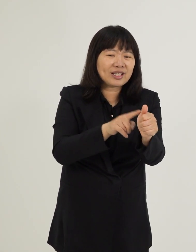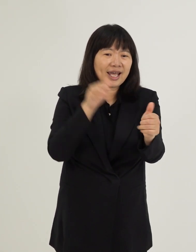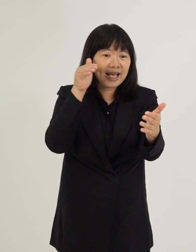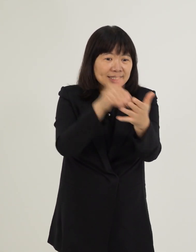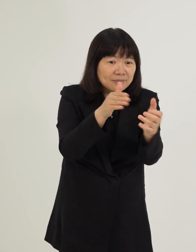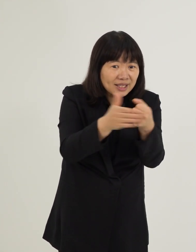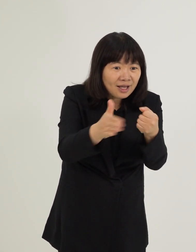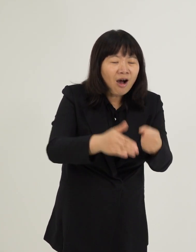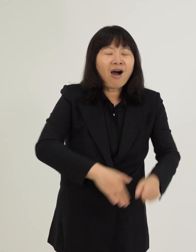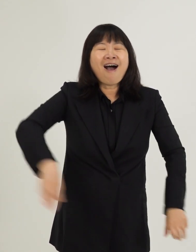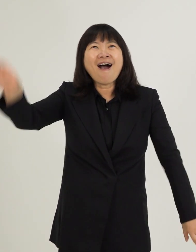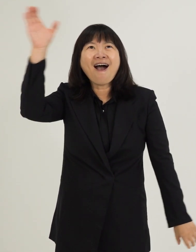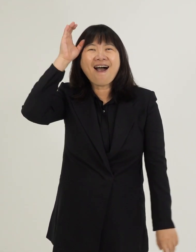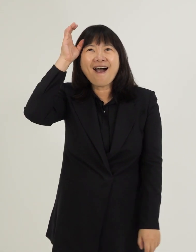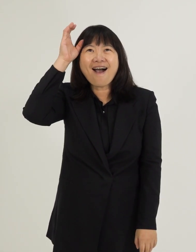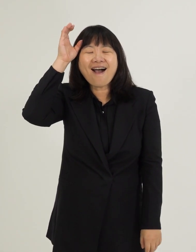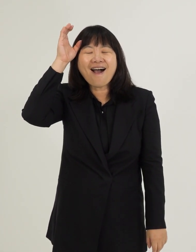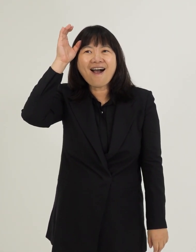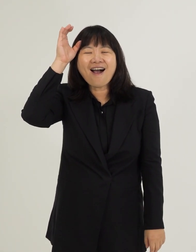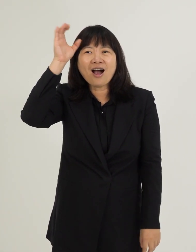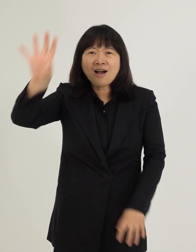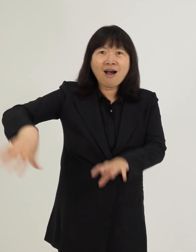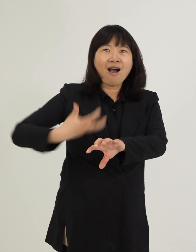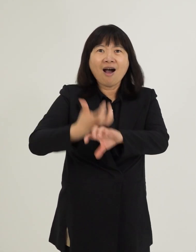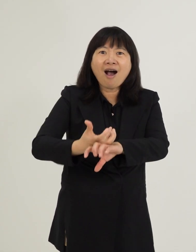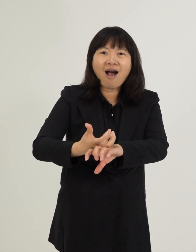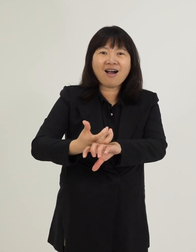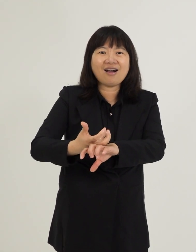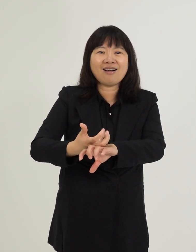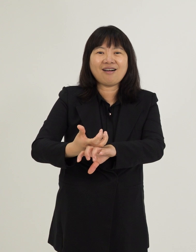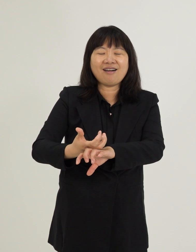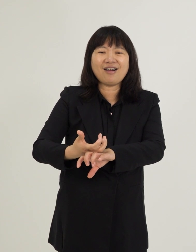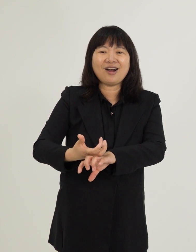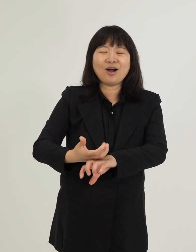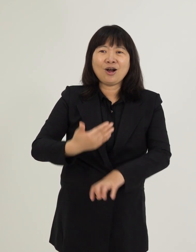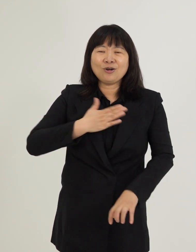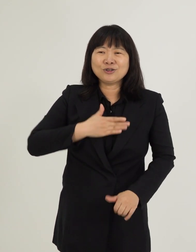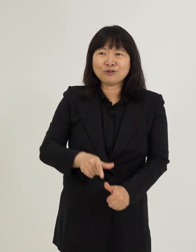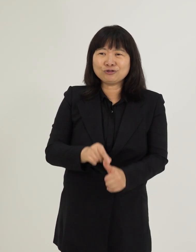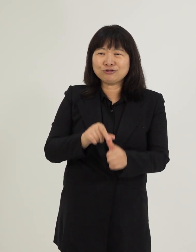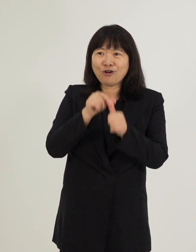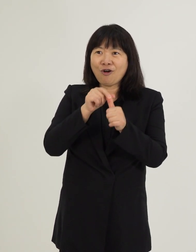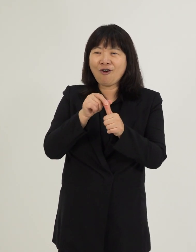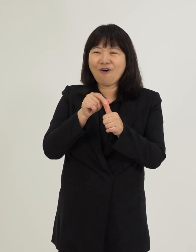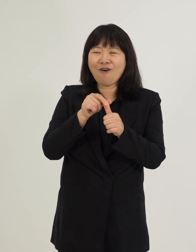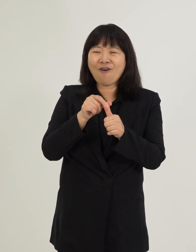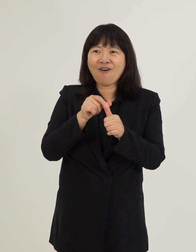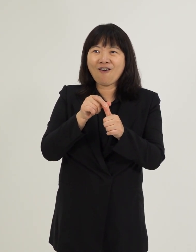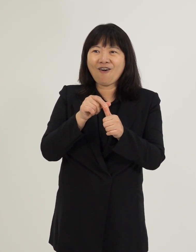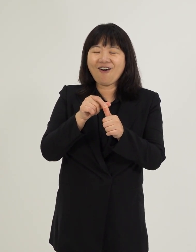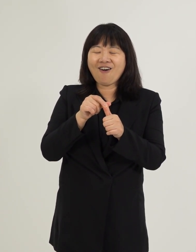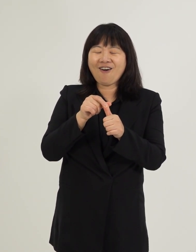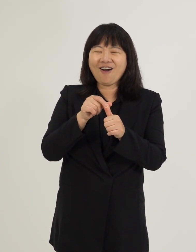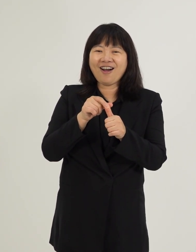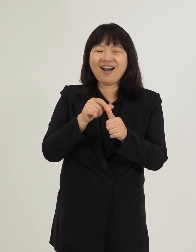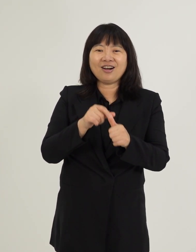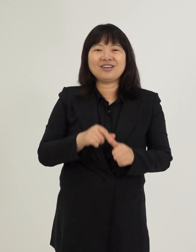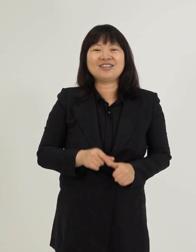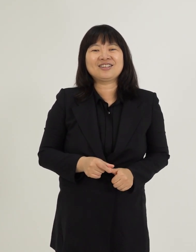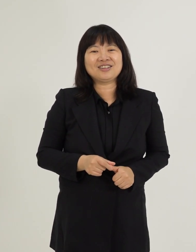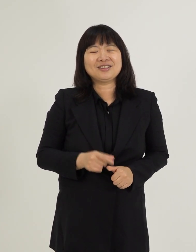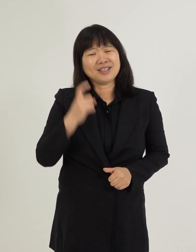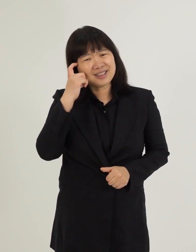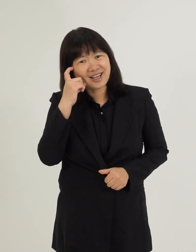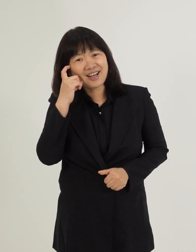기대 만땅이죠. 뭐가 일어나나 보다. 우리가 구원을 얻게 되나 보다. 그는